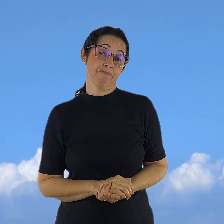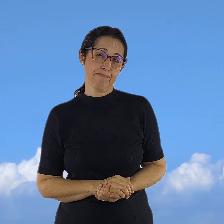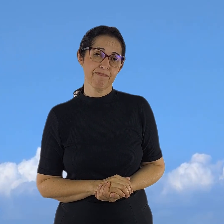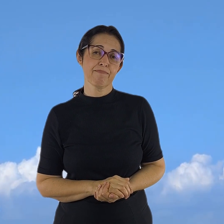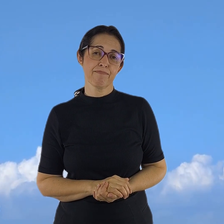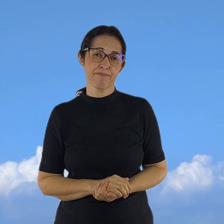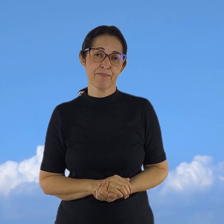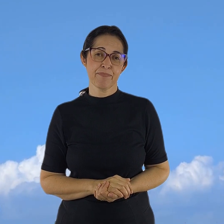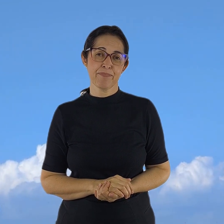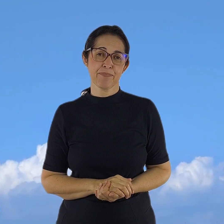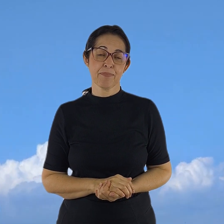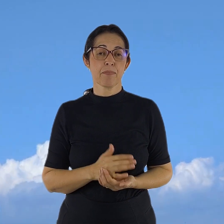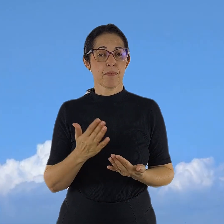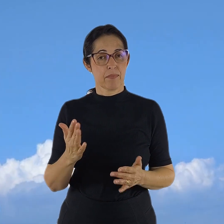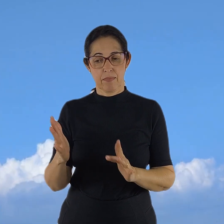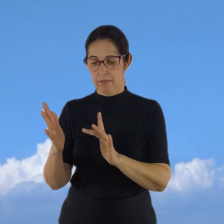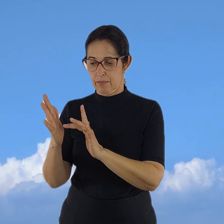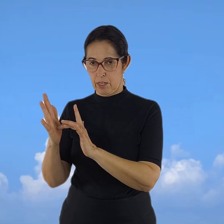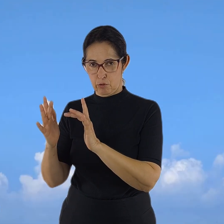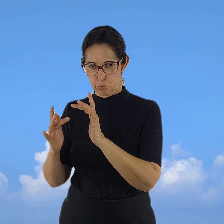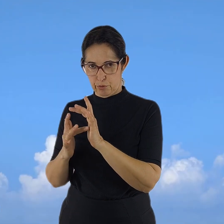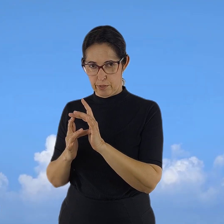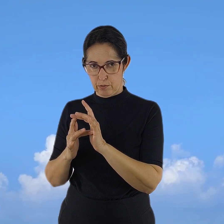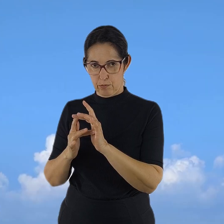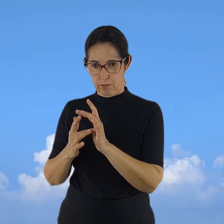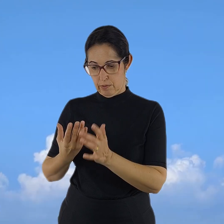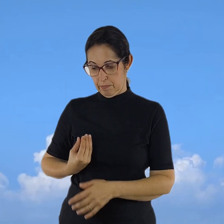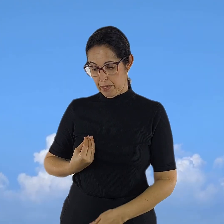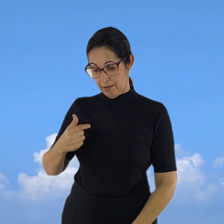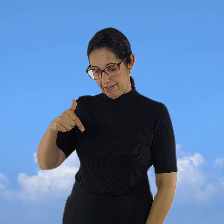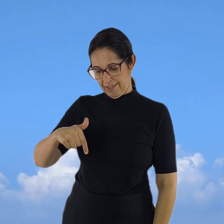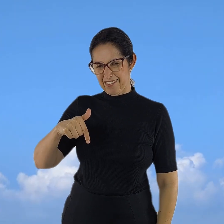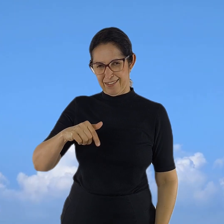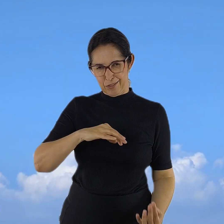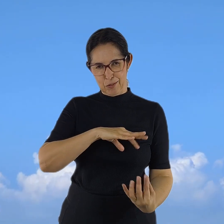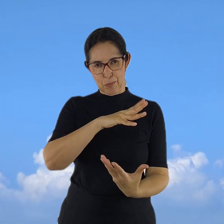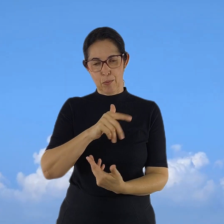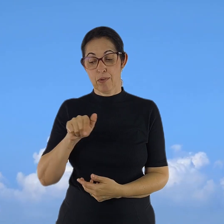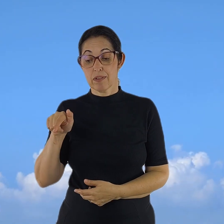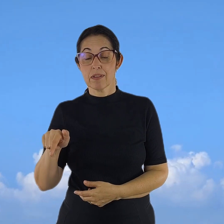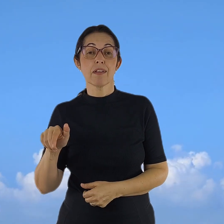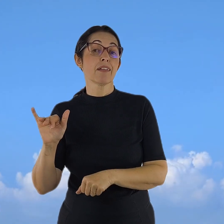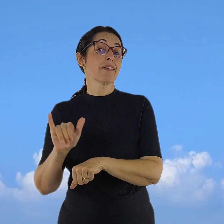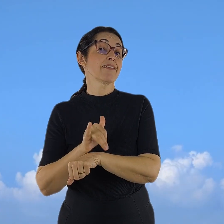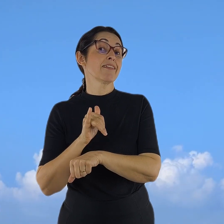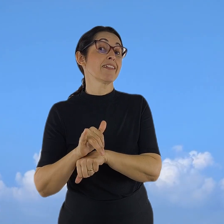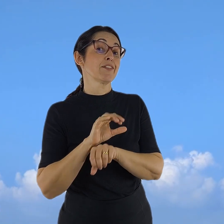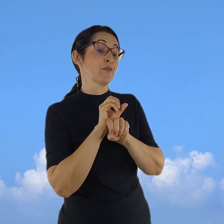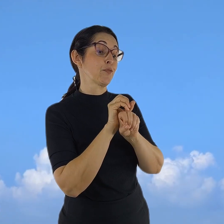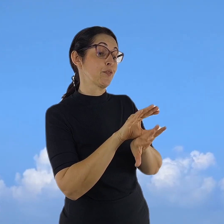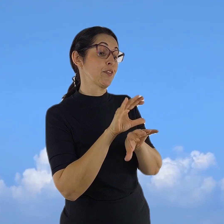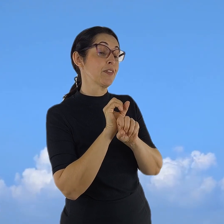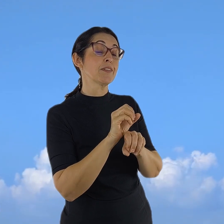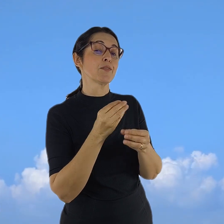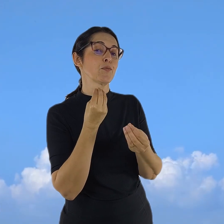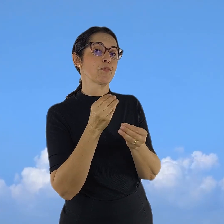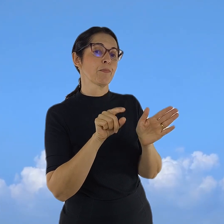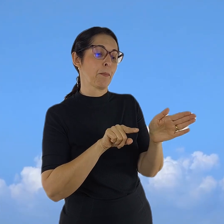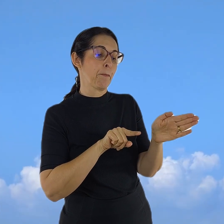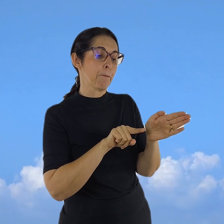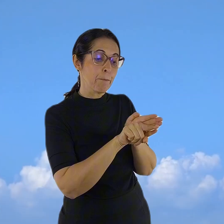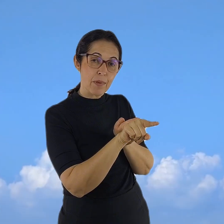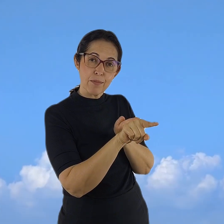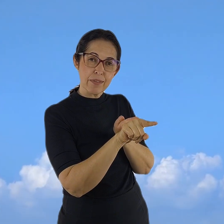O Senhor Jesus muitas vezes, várias vezes no seu ministério, ensinava perguntando. Ele usava a pergunta como